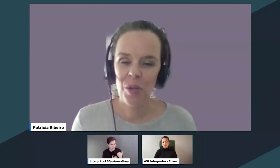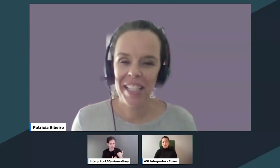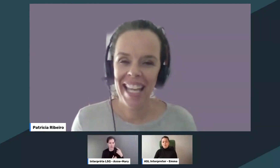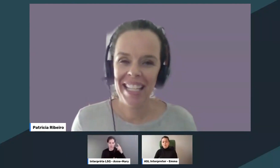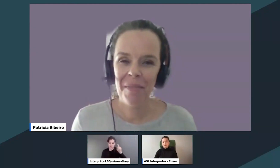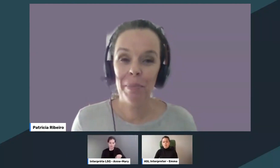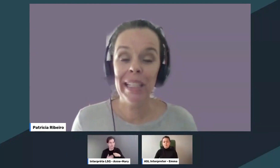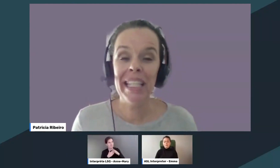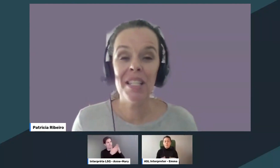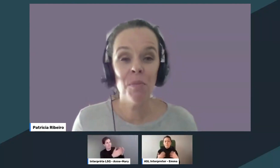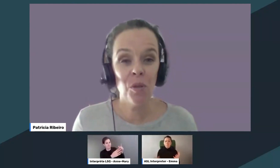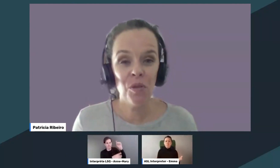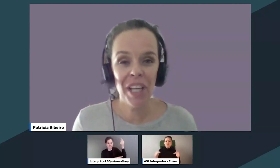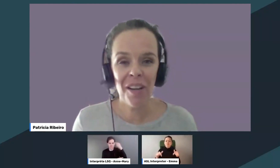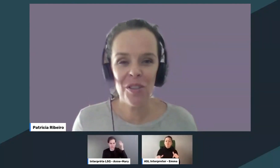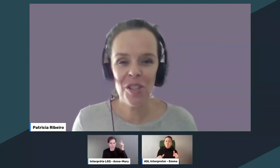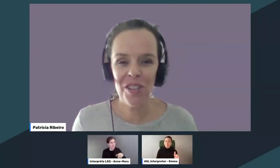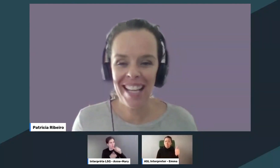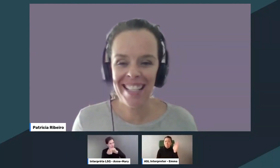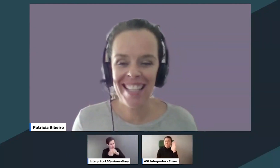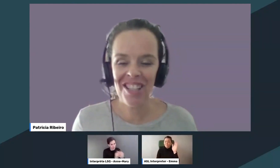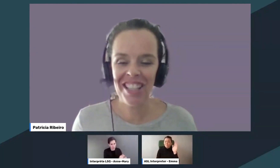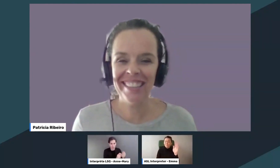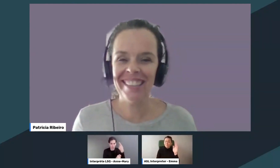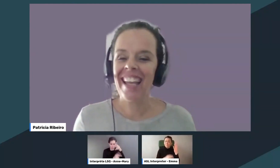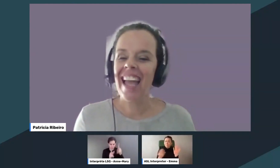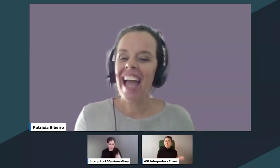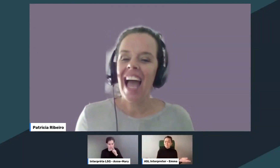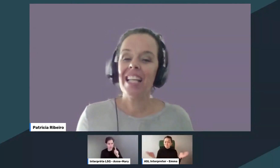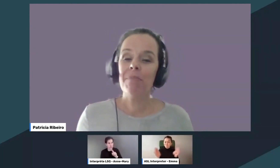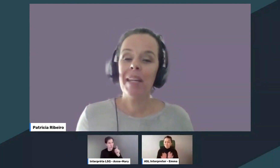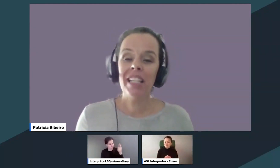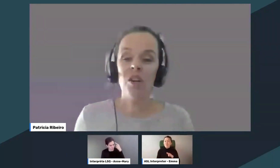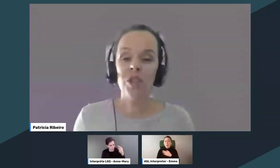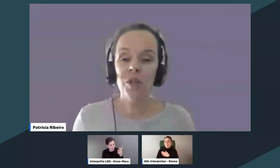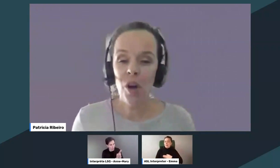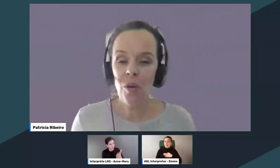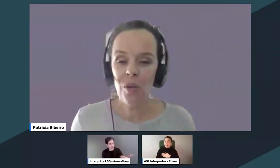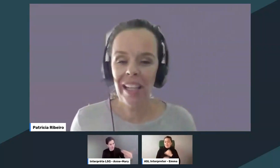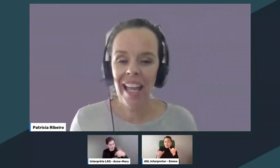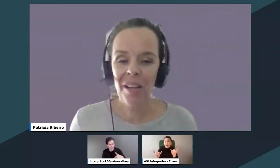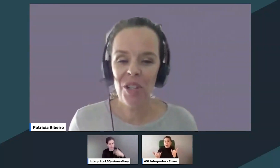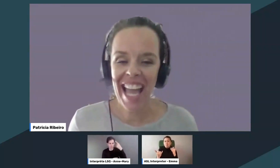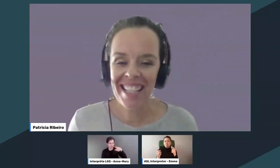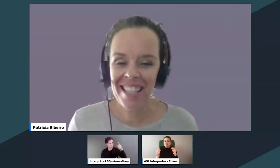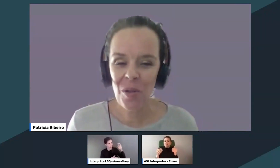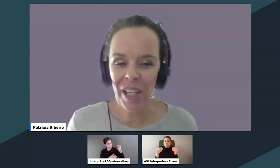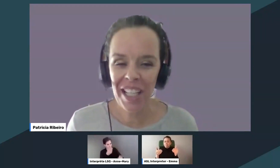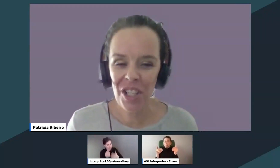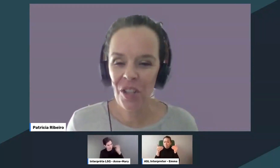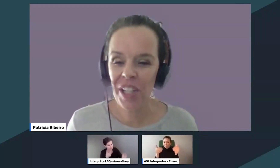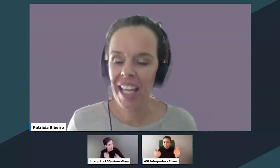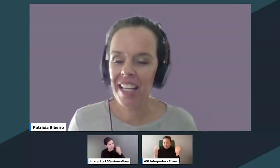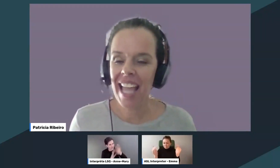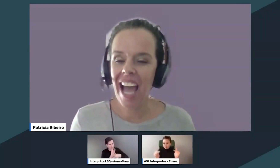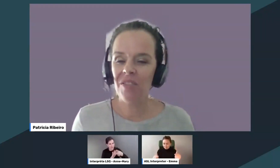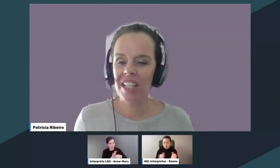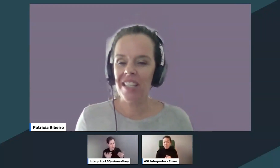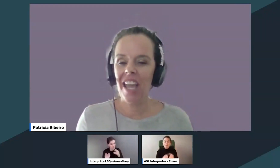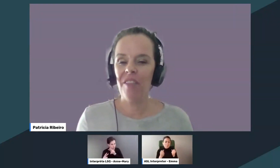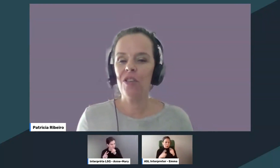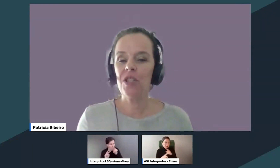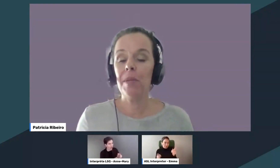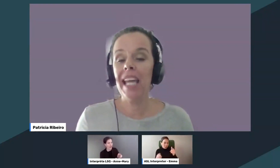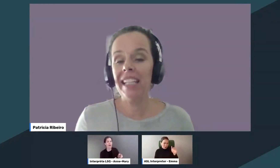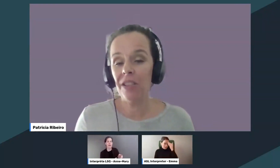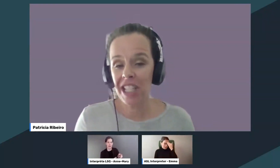Justement, on va vers la fin de cette session. On va passer alors à la prochaine. Comme beaucoup d'entre vous le savent, les efforts de